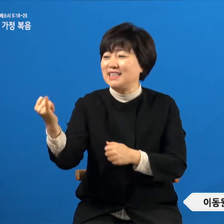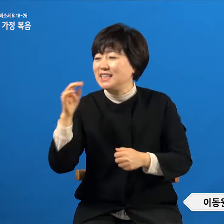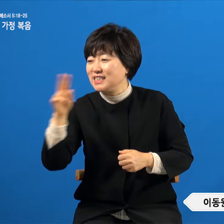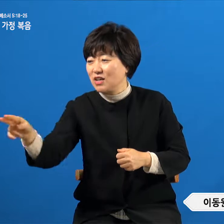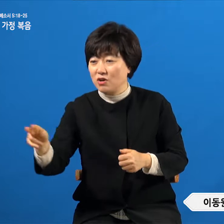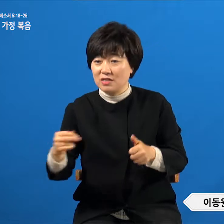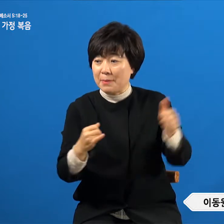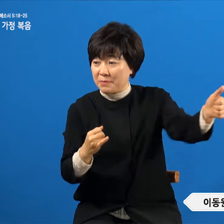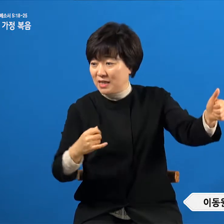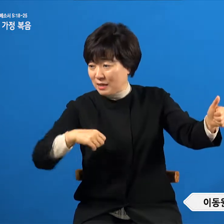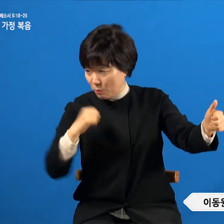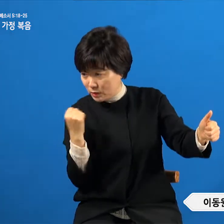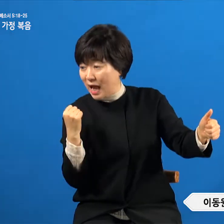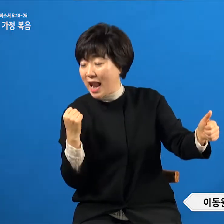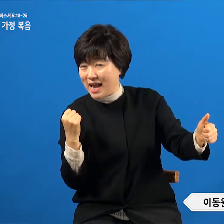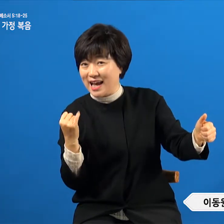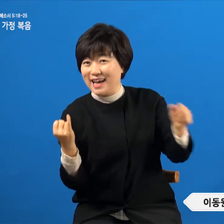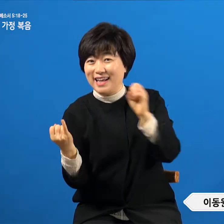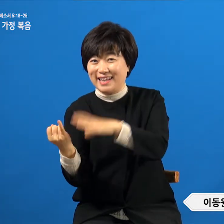아내들이여 남편에게 복종하라.